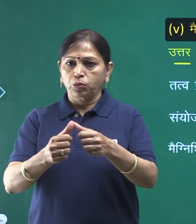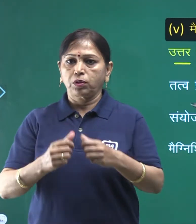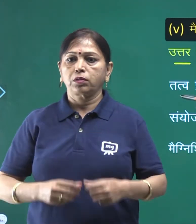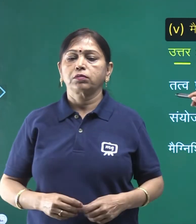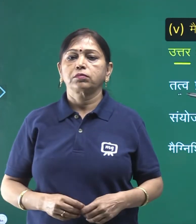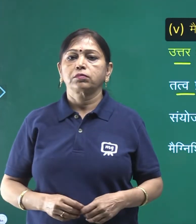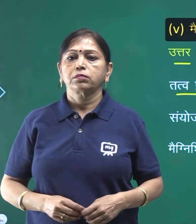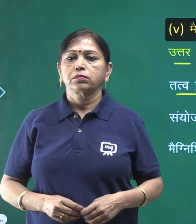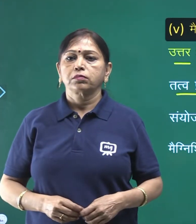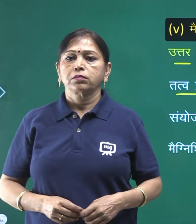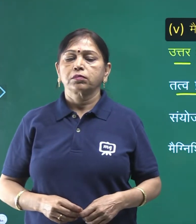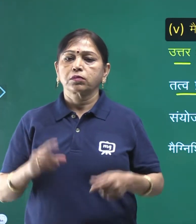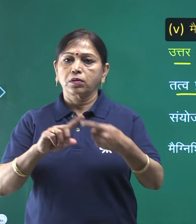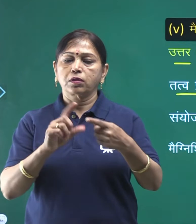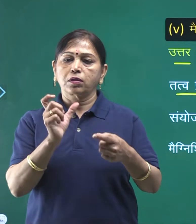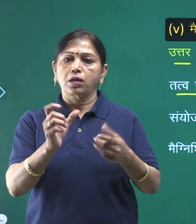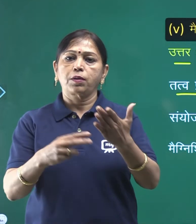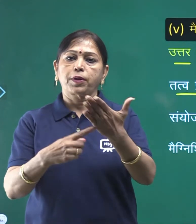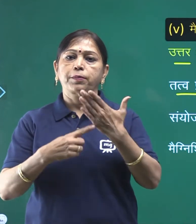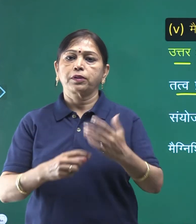उत्तर तत्व प्रतीक